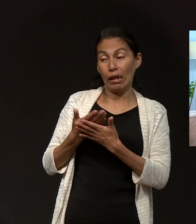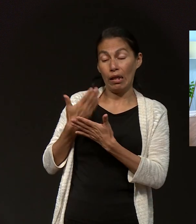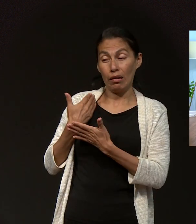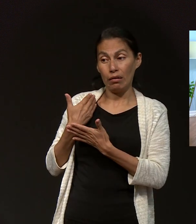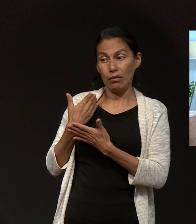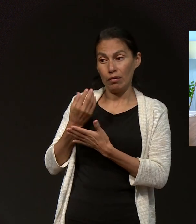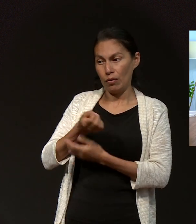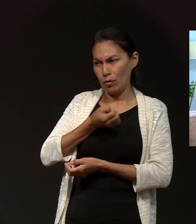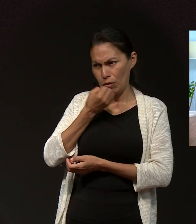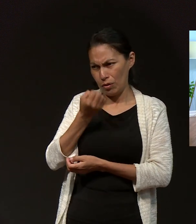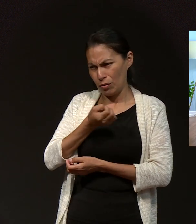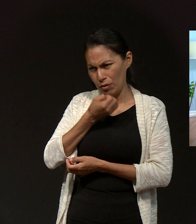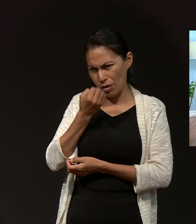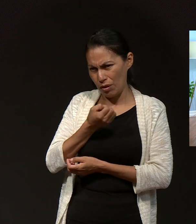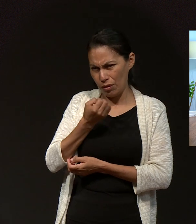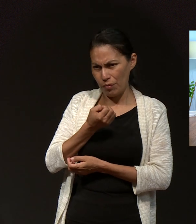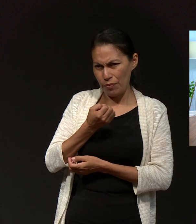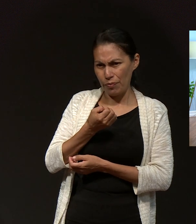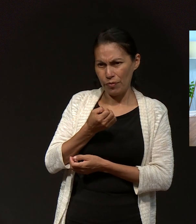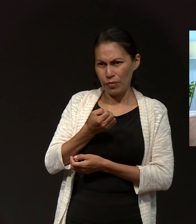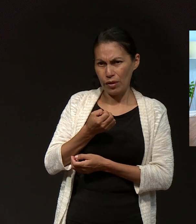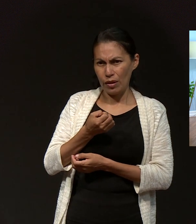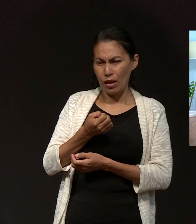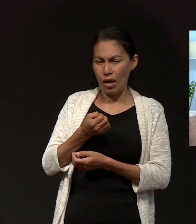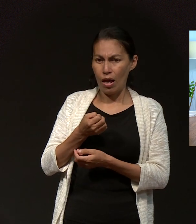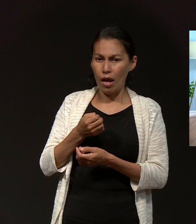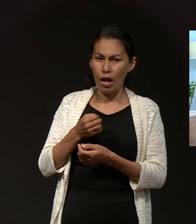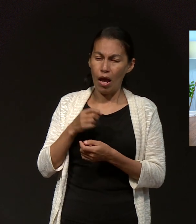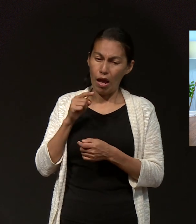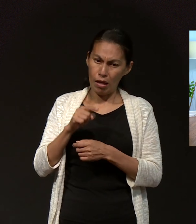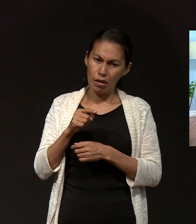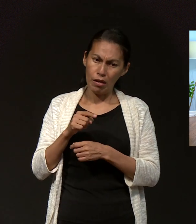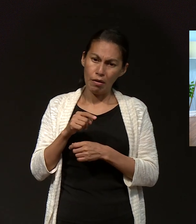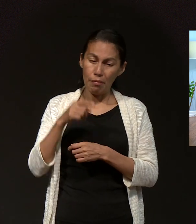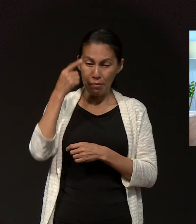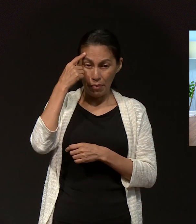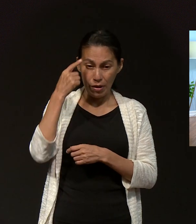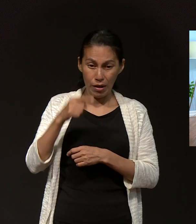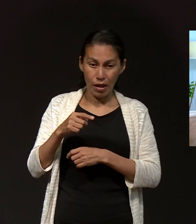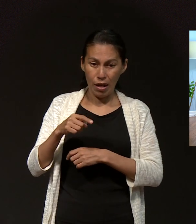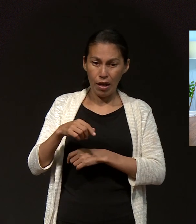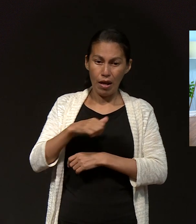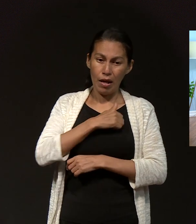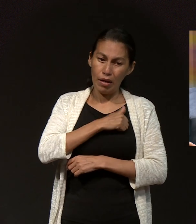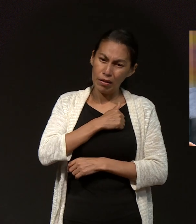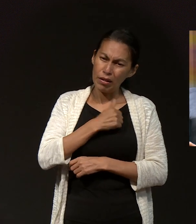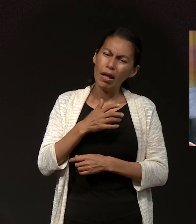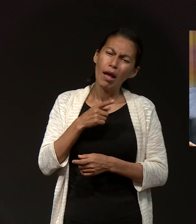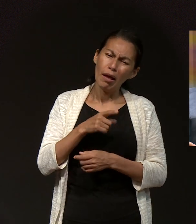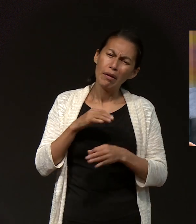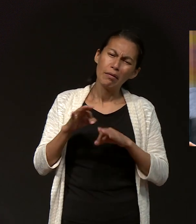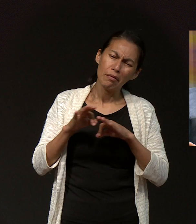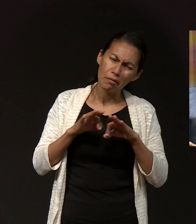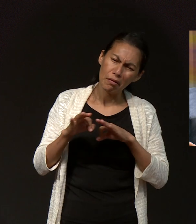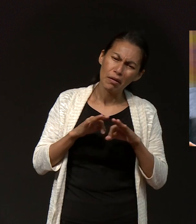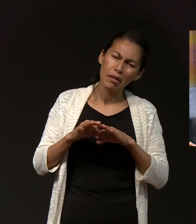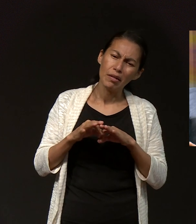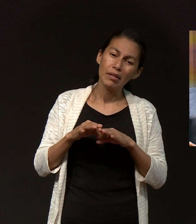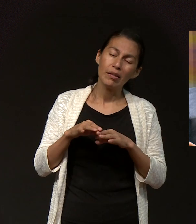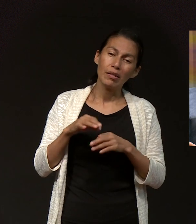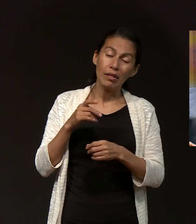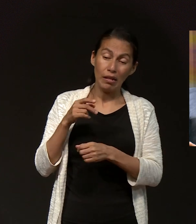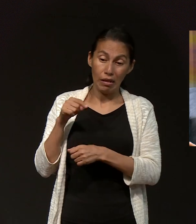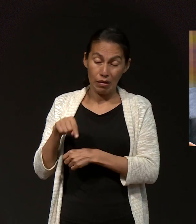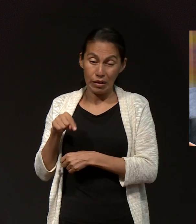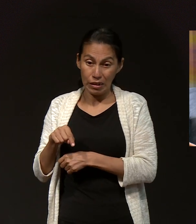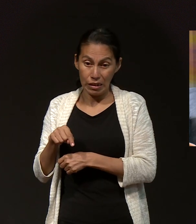opción que ya habíamos hecho el... Ya ya habíamos dado una aplicación para una empresa en Canadá. Y se dio esta oportunidad y lo pusimos